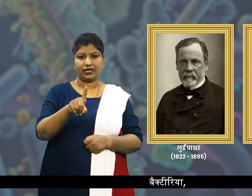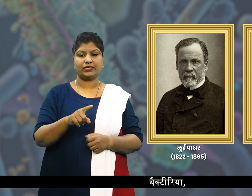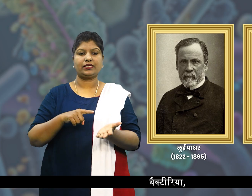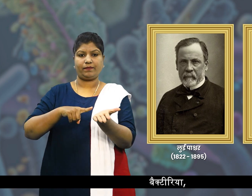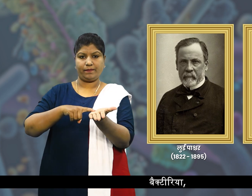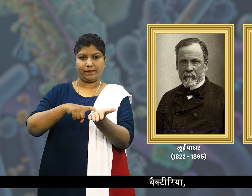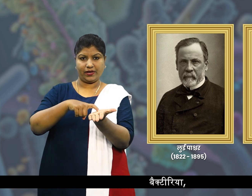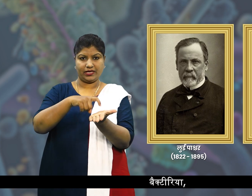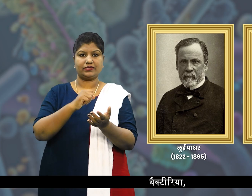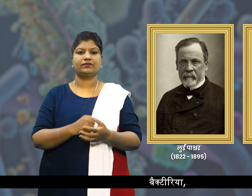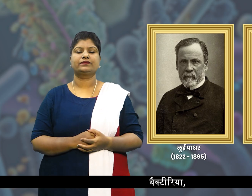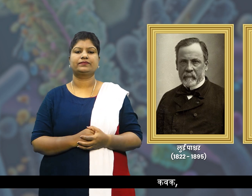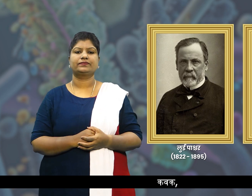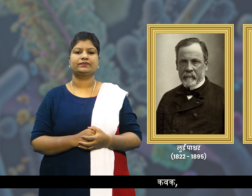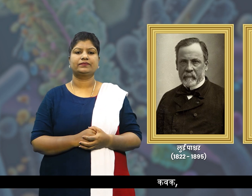बैक्टीरिया, कवक,